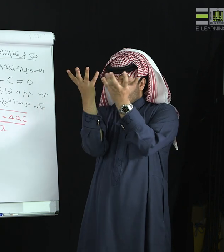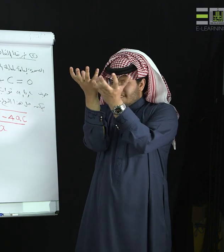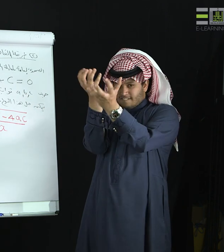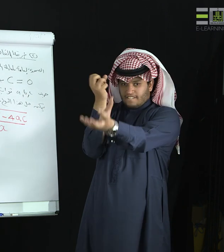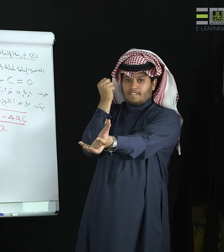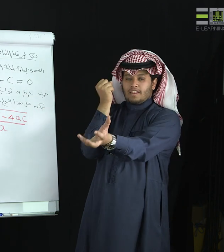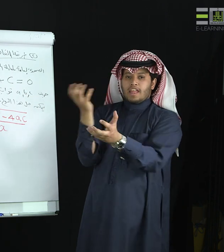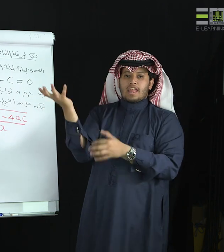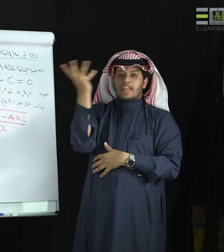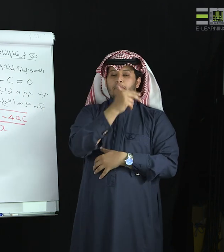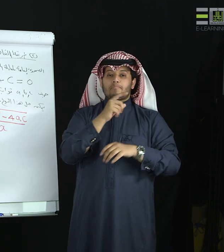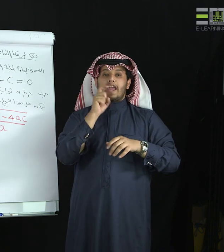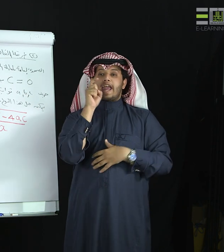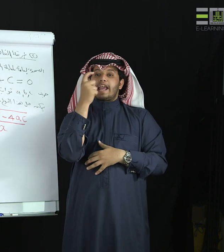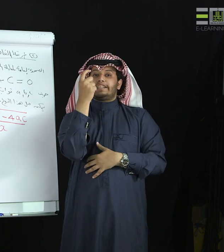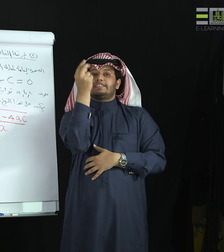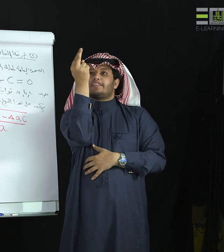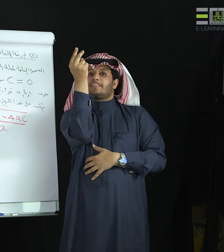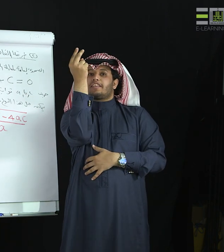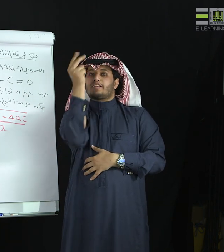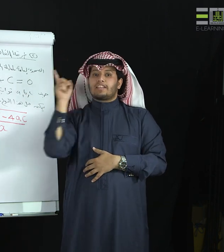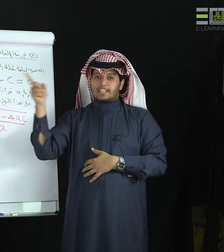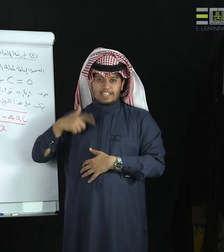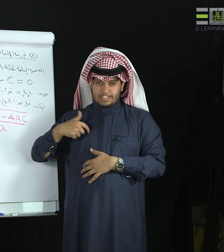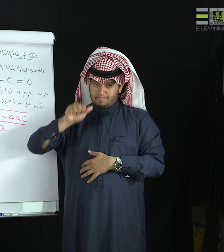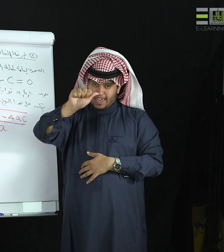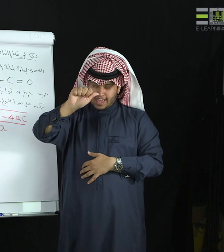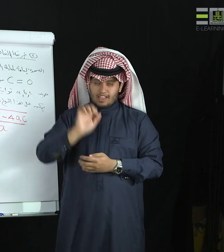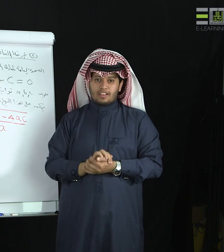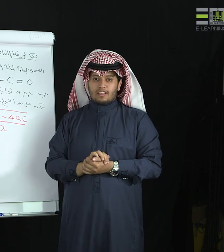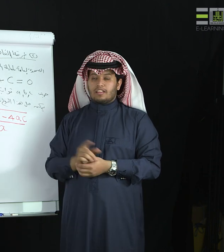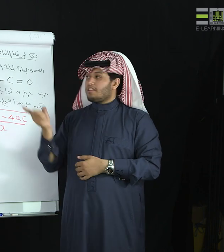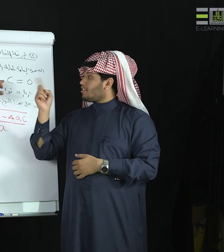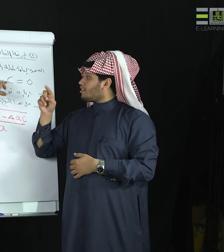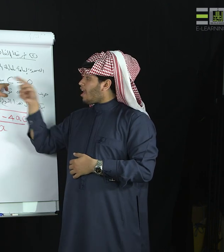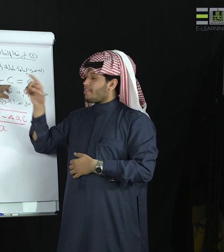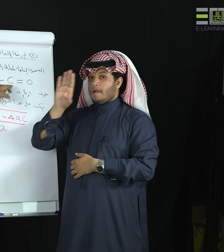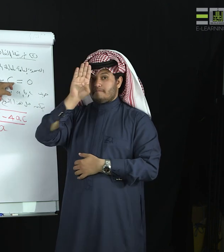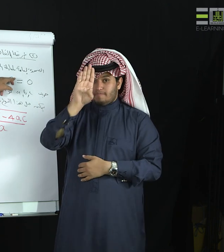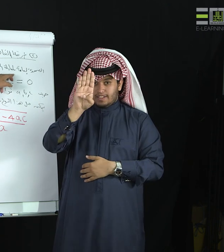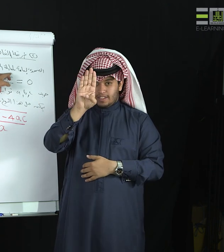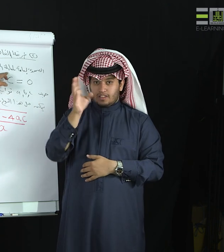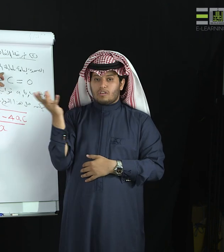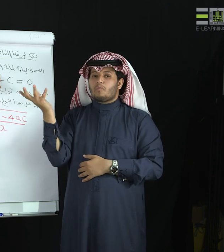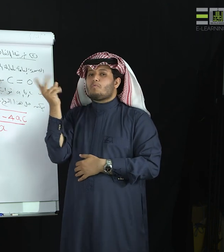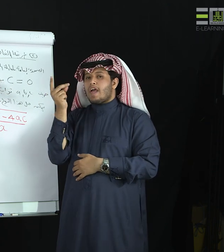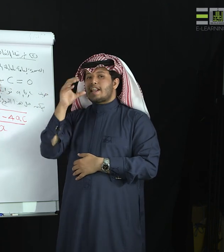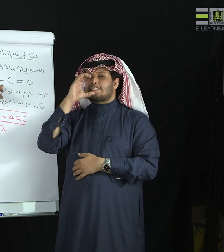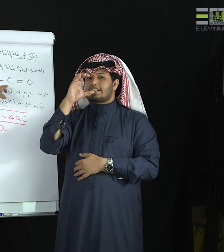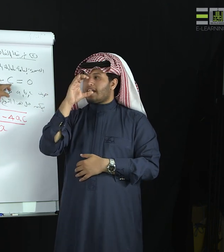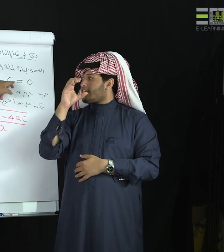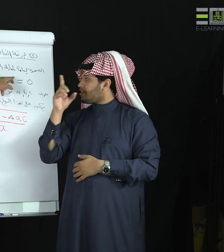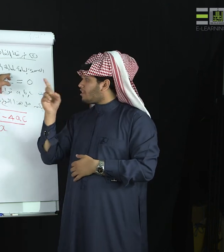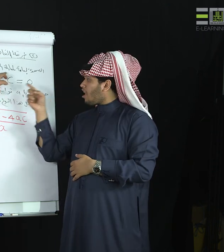معامل X تربيع اللي سميناه A، ومعامل X اللي سميناه B، ومعامل او